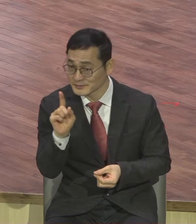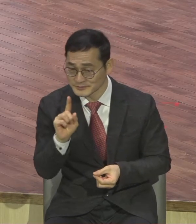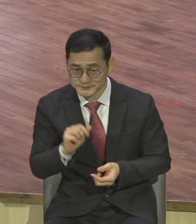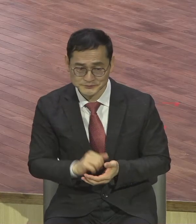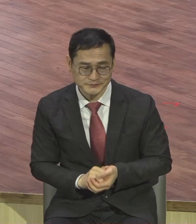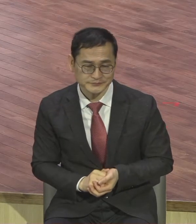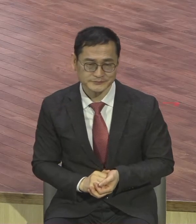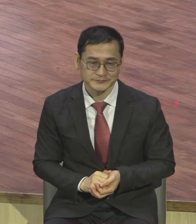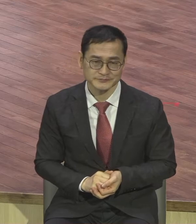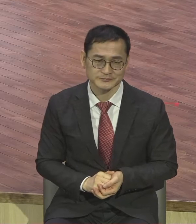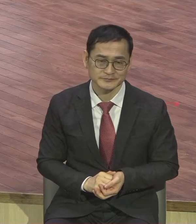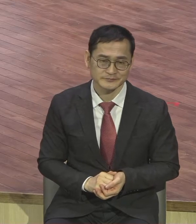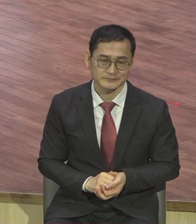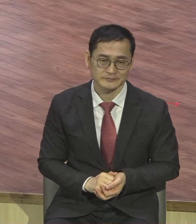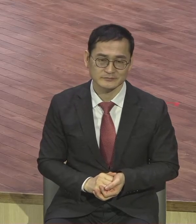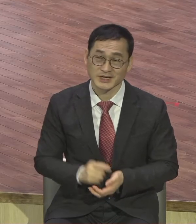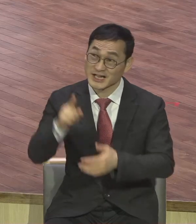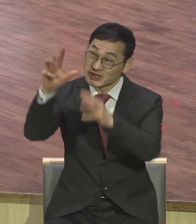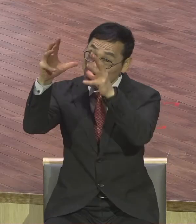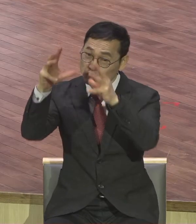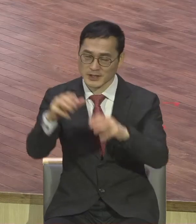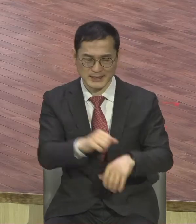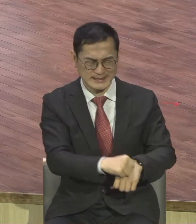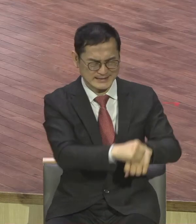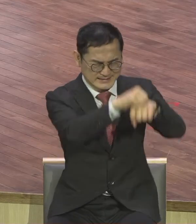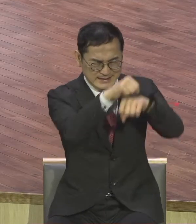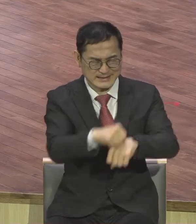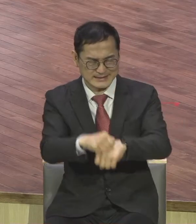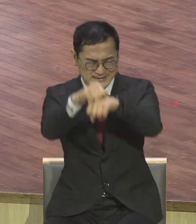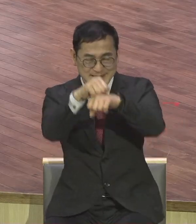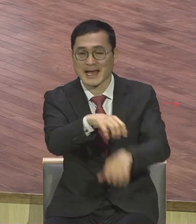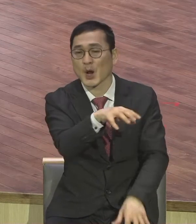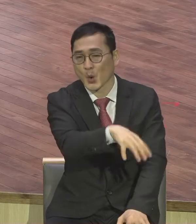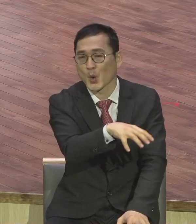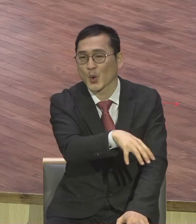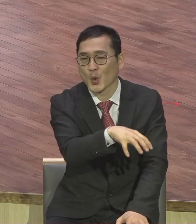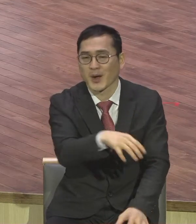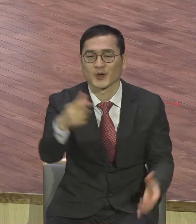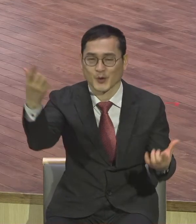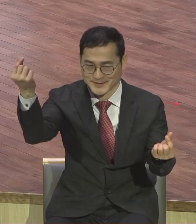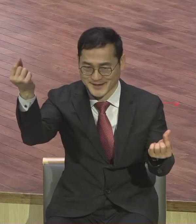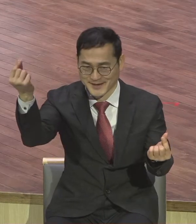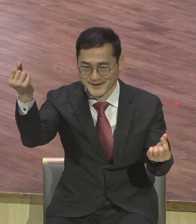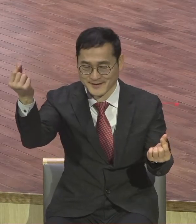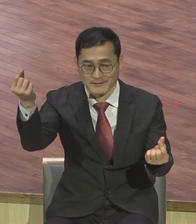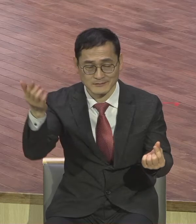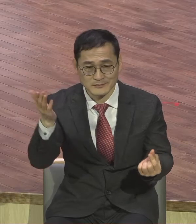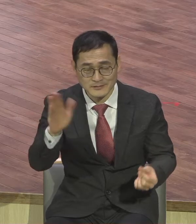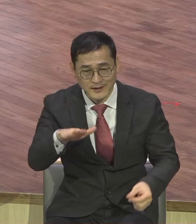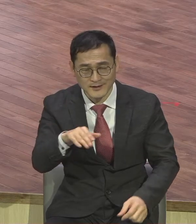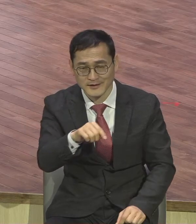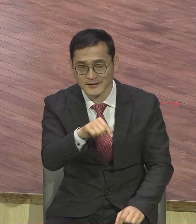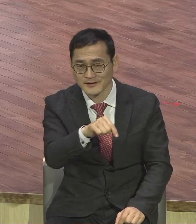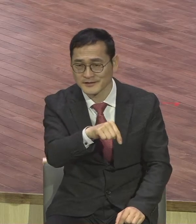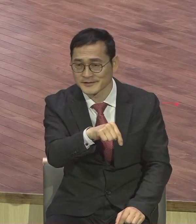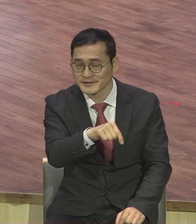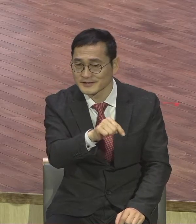큰 창고 같은데 천국은 크다란 창고 같은데 그곳에 뭐가